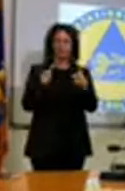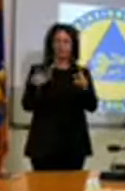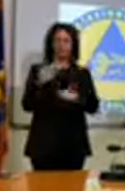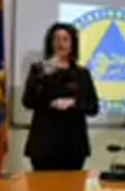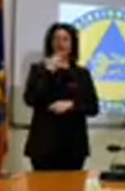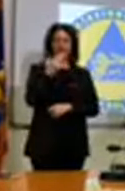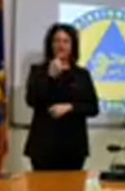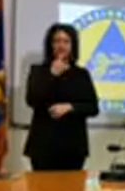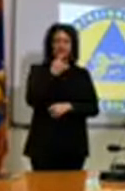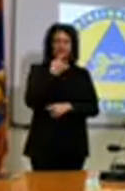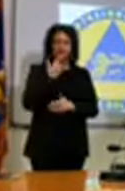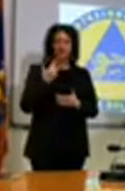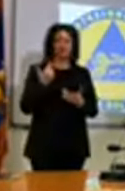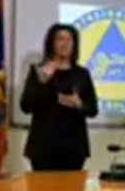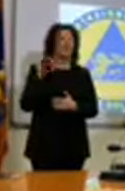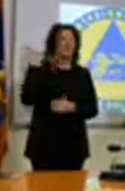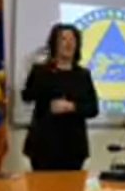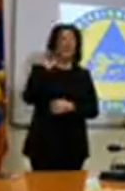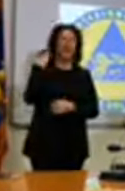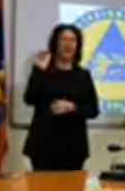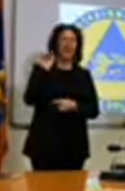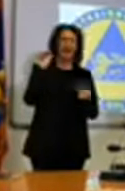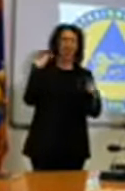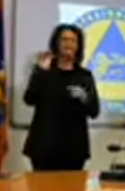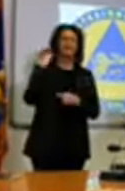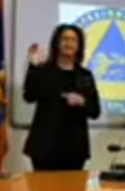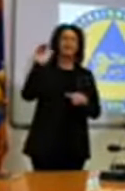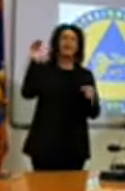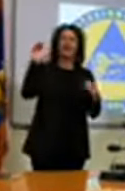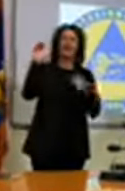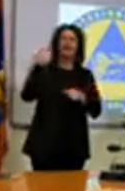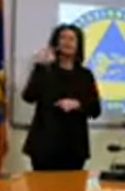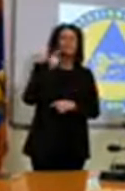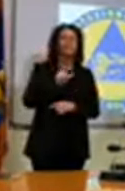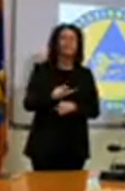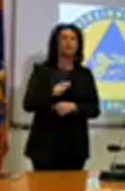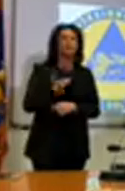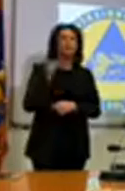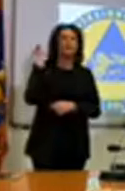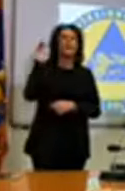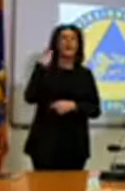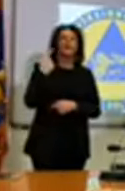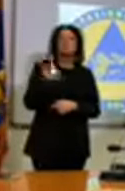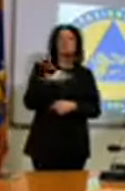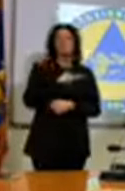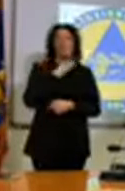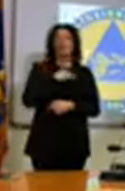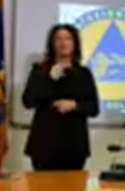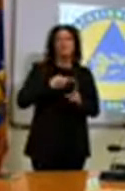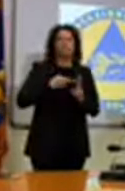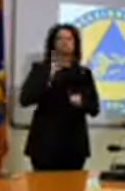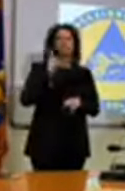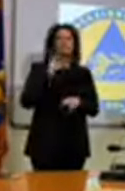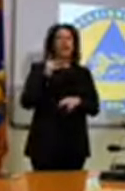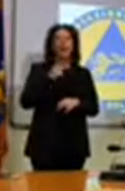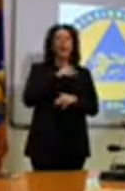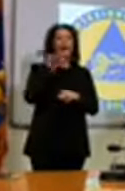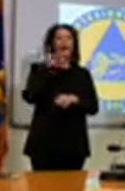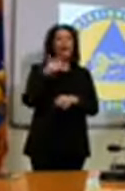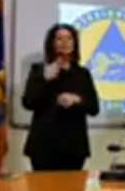ragazzi, fidatevi, perché i ragazzi sono quelli che hanno pagato di più le restrizioni, sono quelli che le rispettano di più